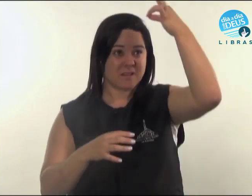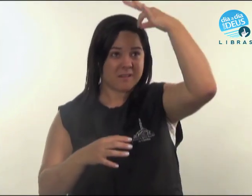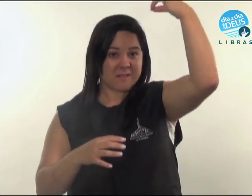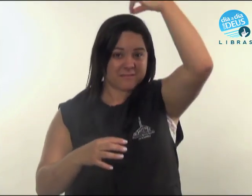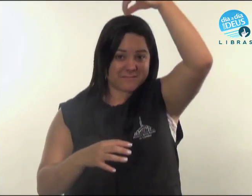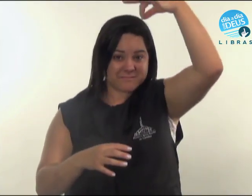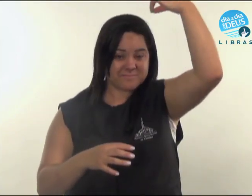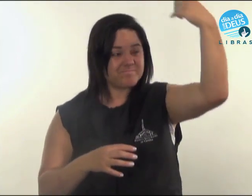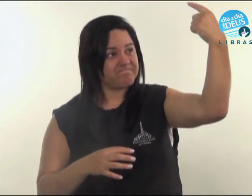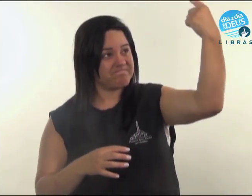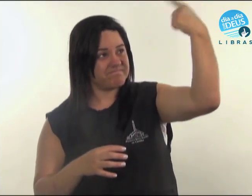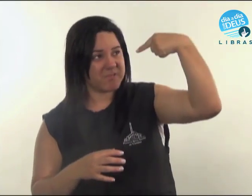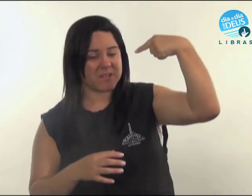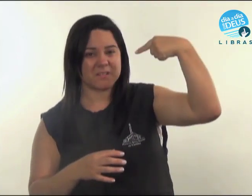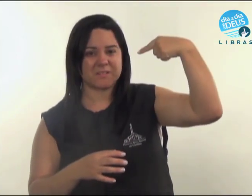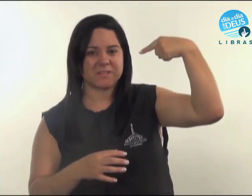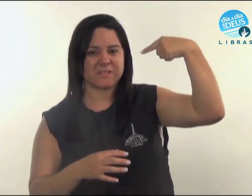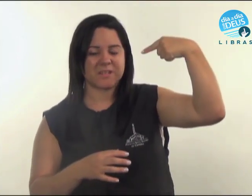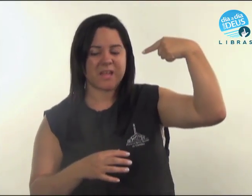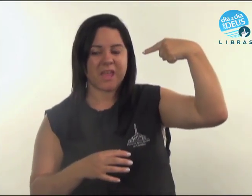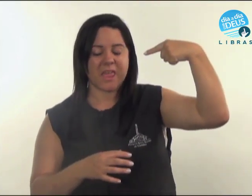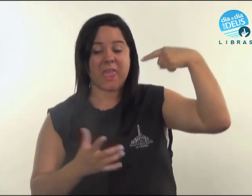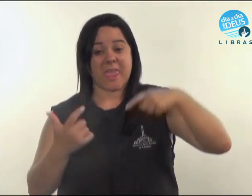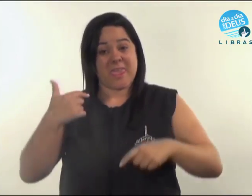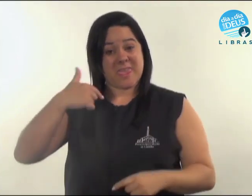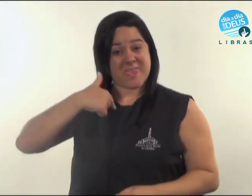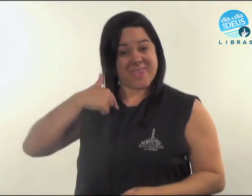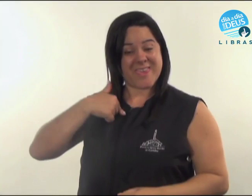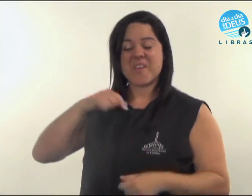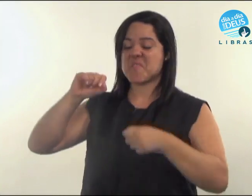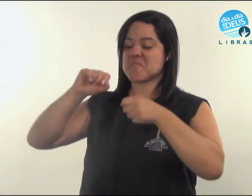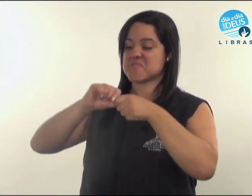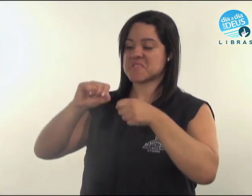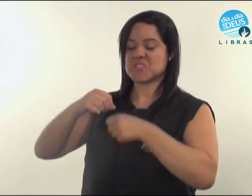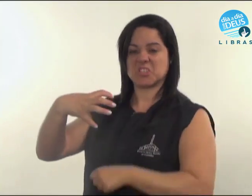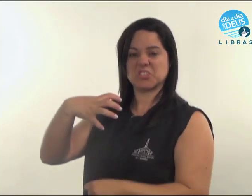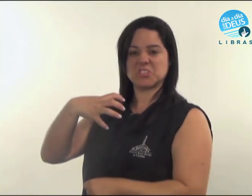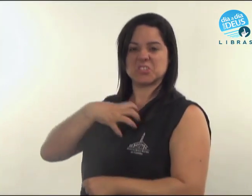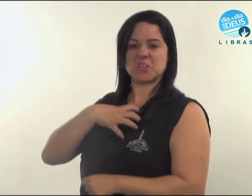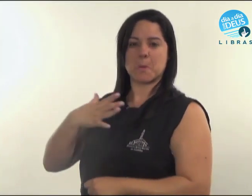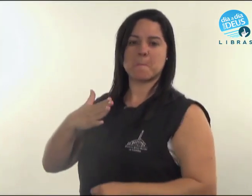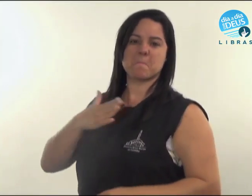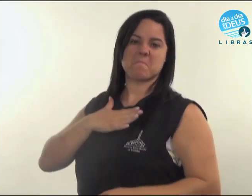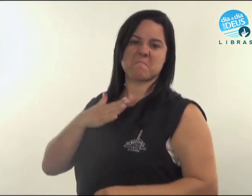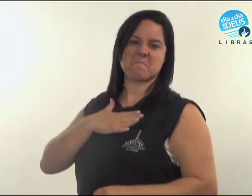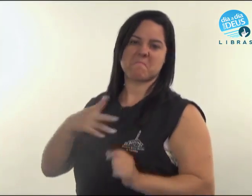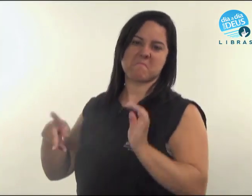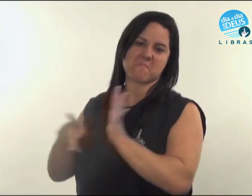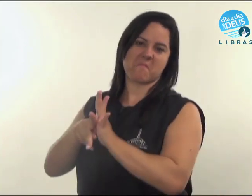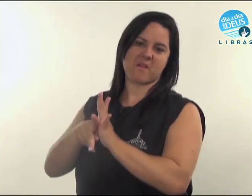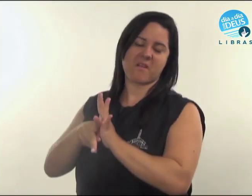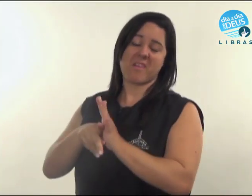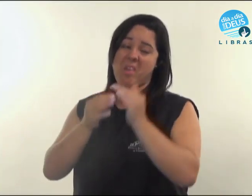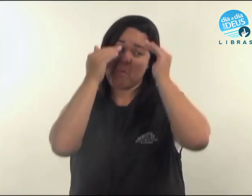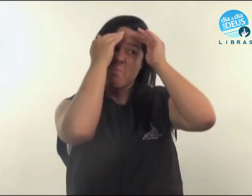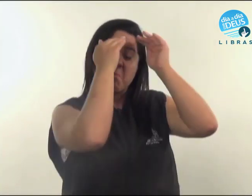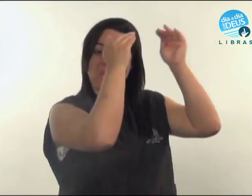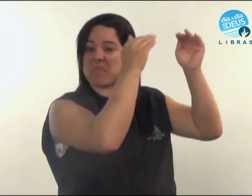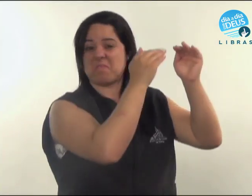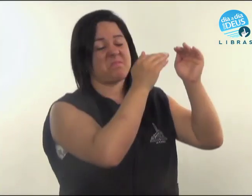manda fazer do nosso jeito, da nossa maneira, e não obedecemos à voz dEle no nosso coração. O Espírito Santo